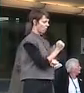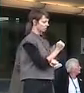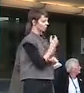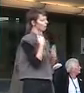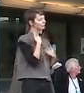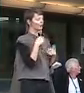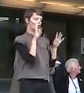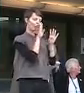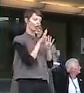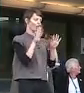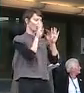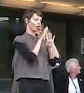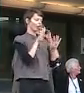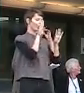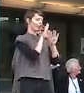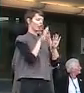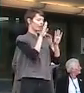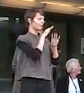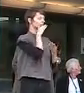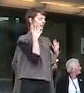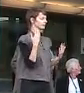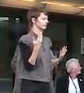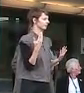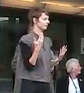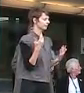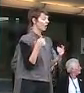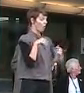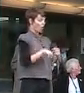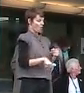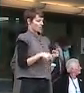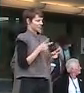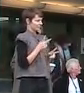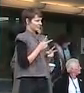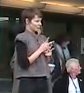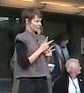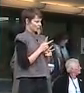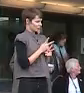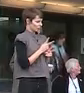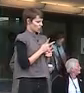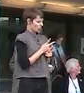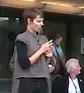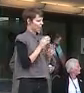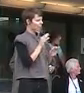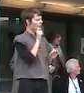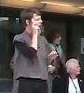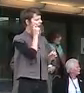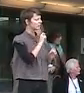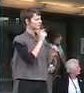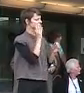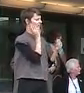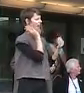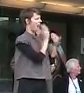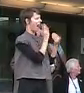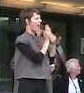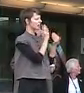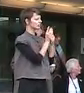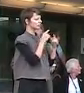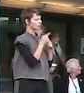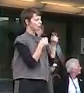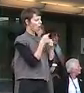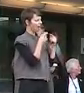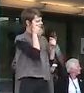verklärt wurden. Noch heute finden sich in alten Aktenvorgängen scheinbar